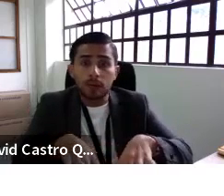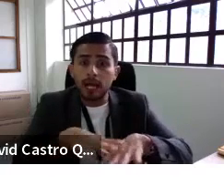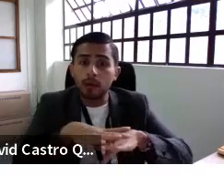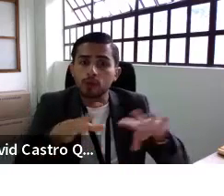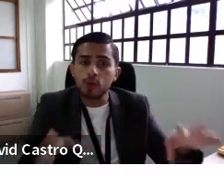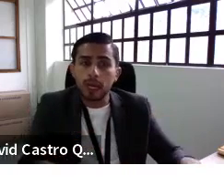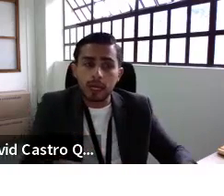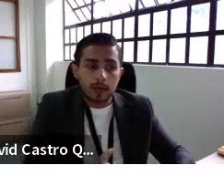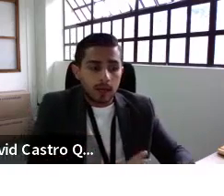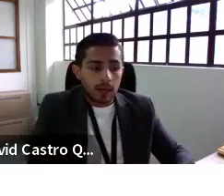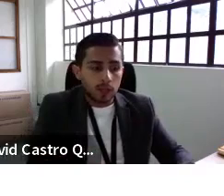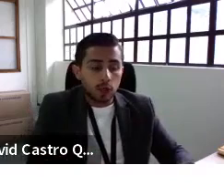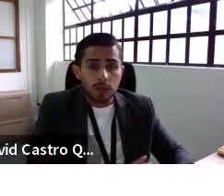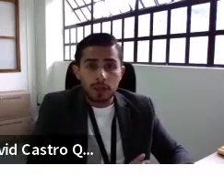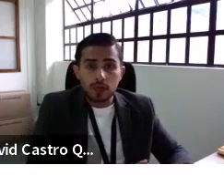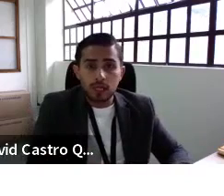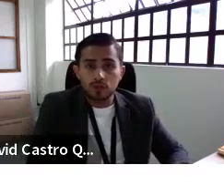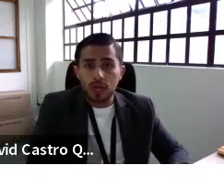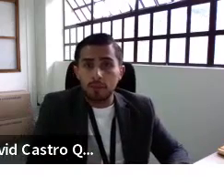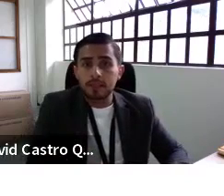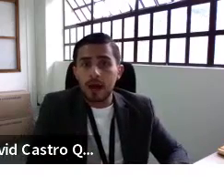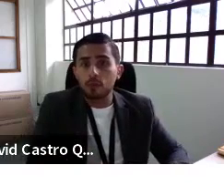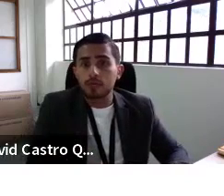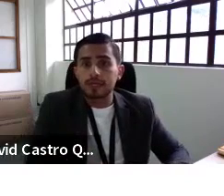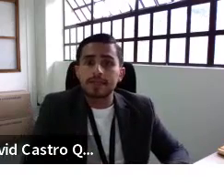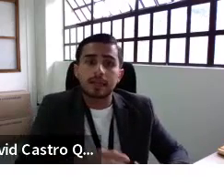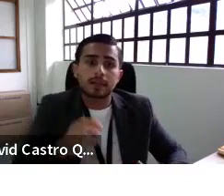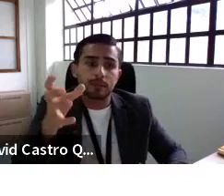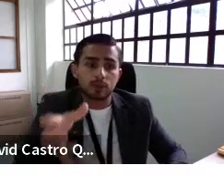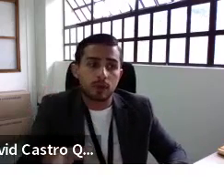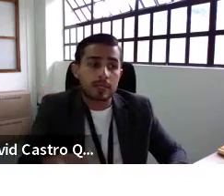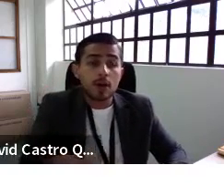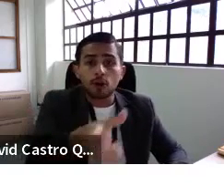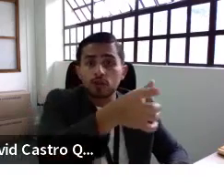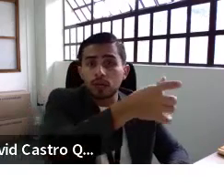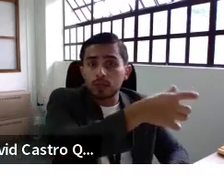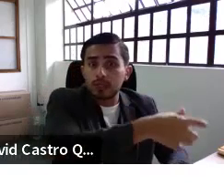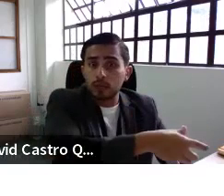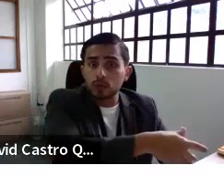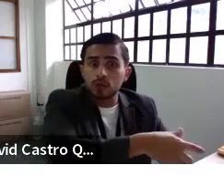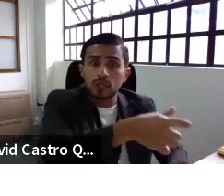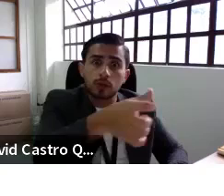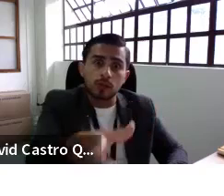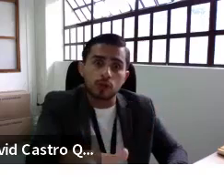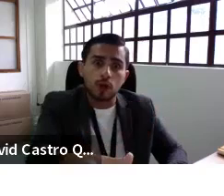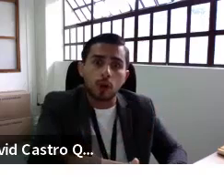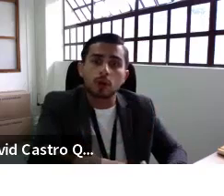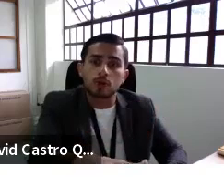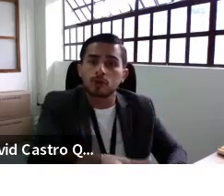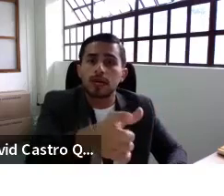en una mirada muy somera de observación a la sociedad pensábamos que es que ciertas personas con cierto estatus con cierto nivel socioeconómico son los que